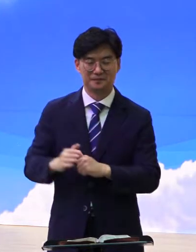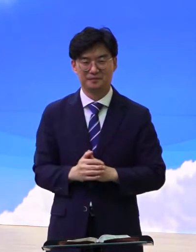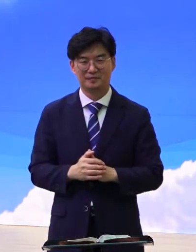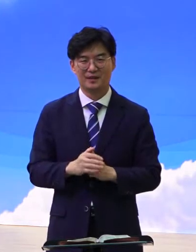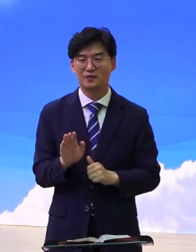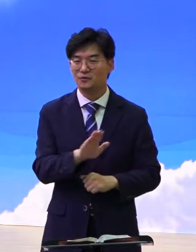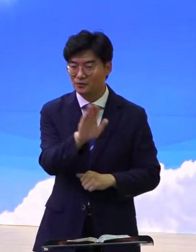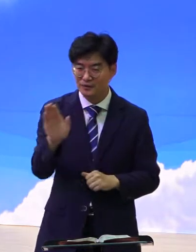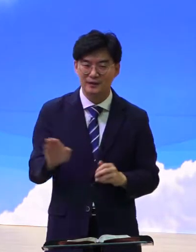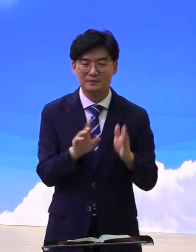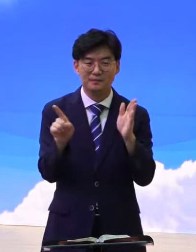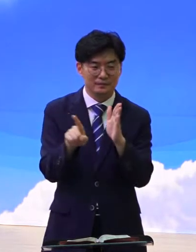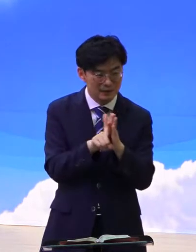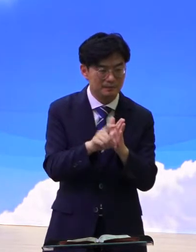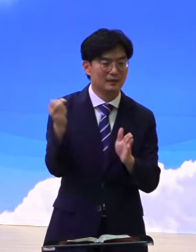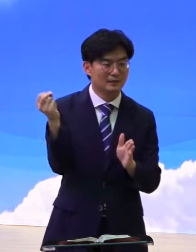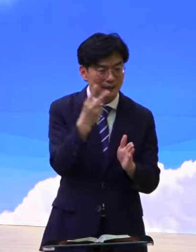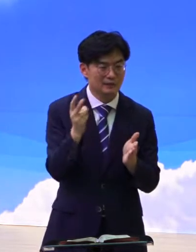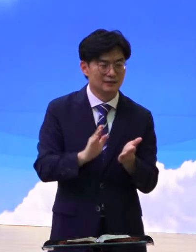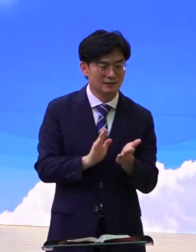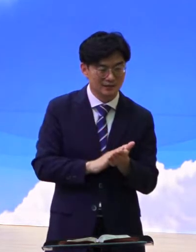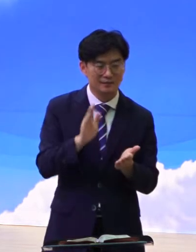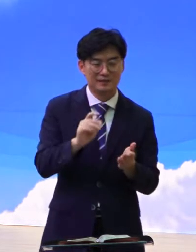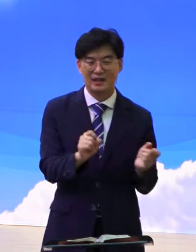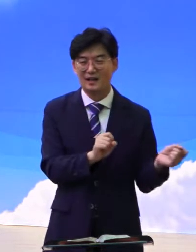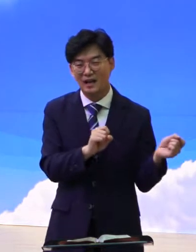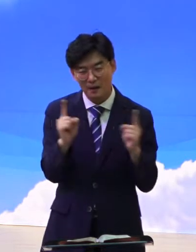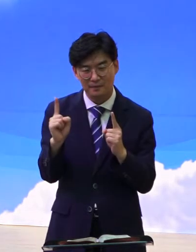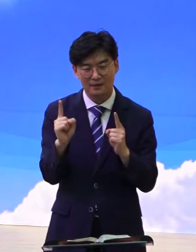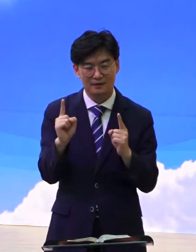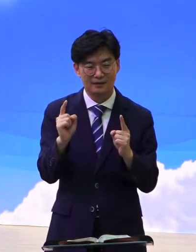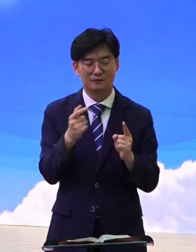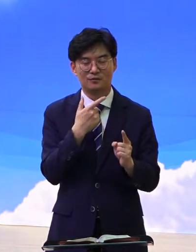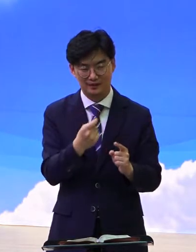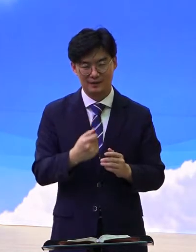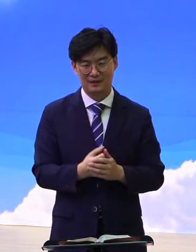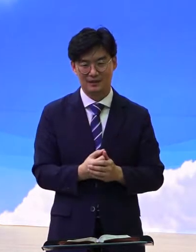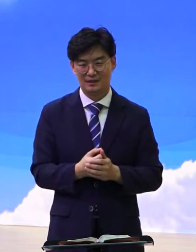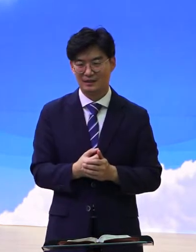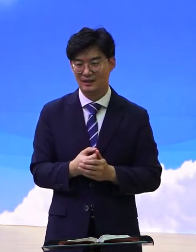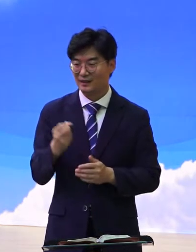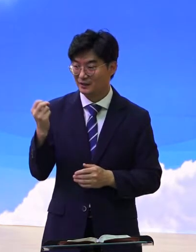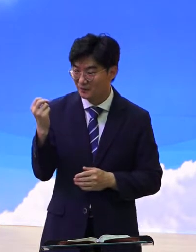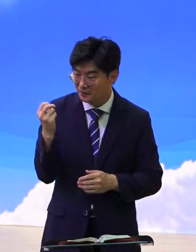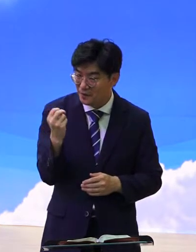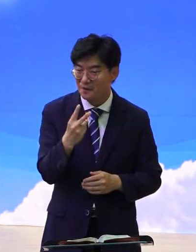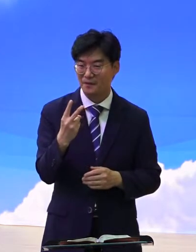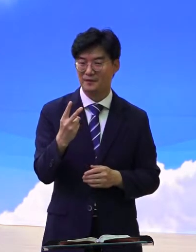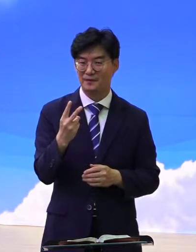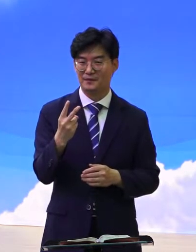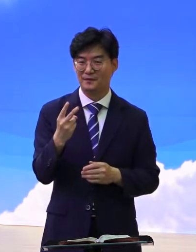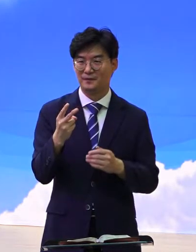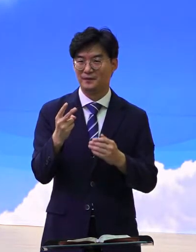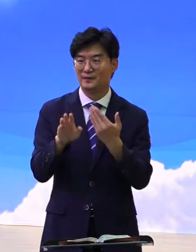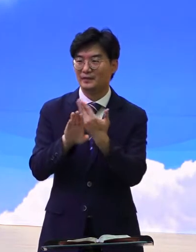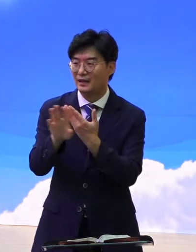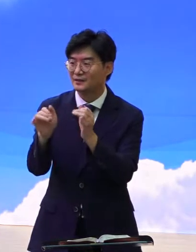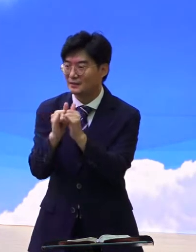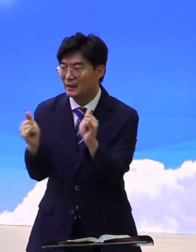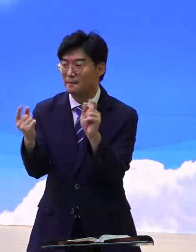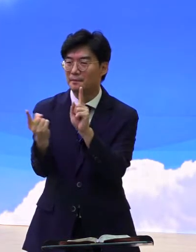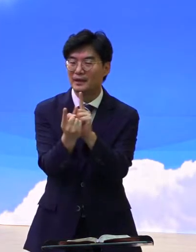여러분의 신앙이 뜨겁게 회복되고 또 저와 여러분을 통해서 또 다른 사람들이 주님께로 나오며